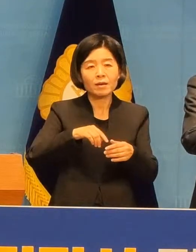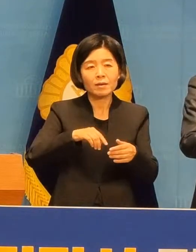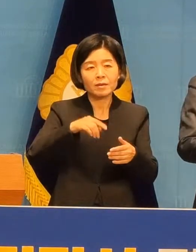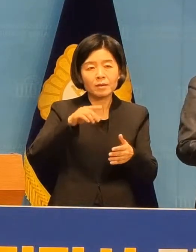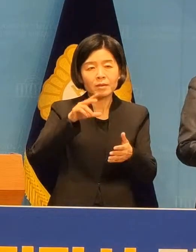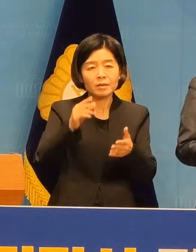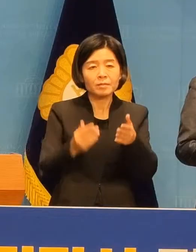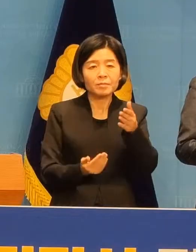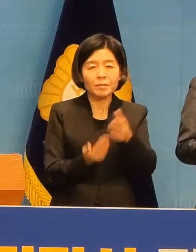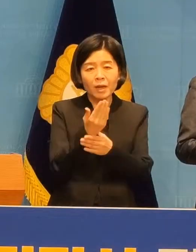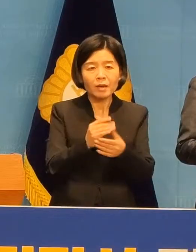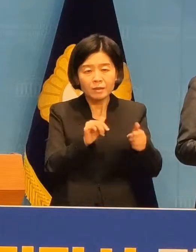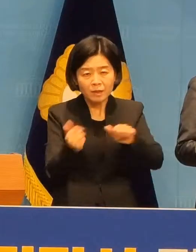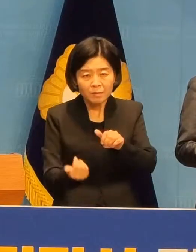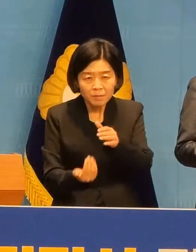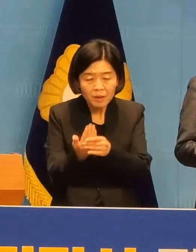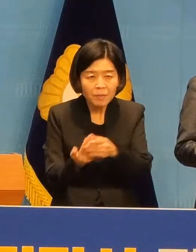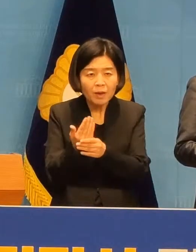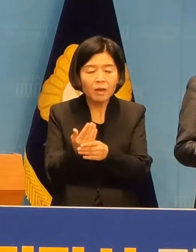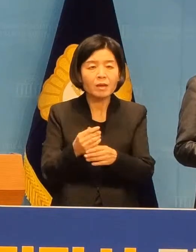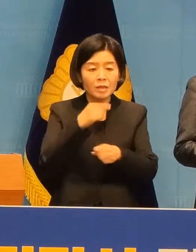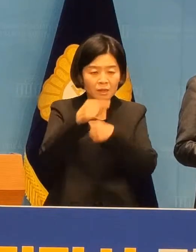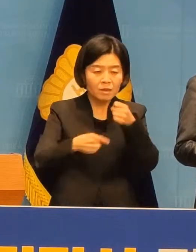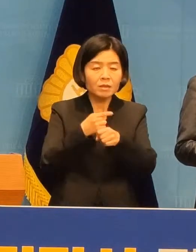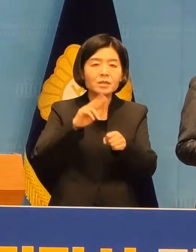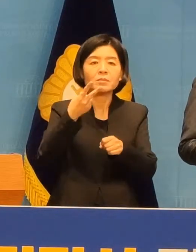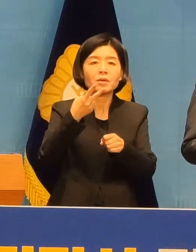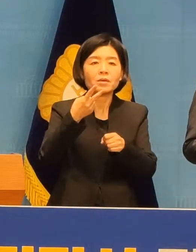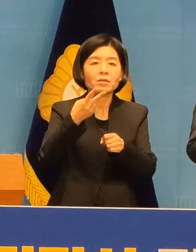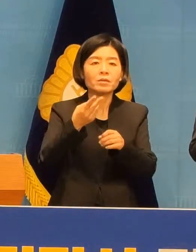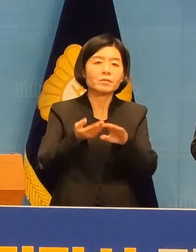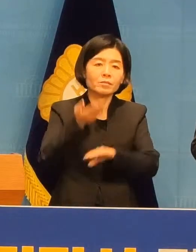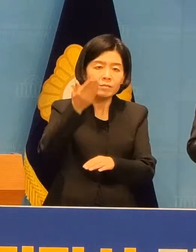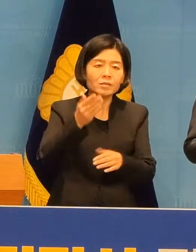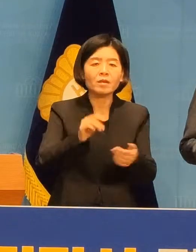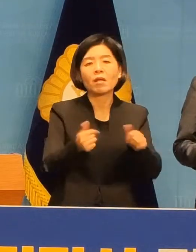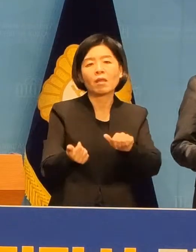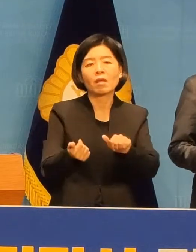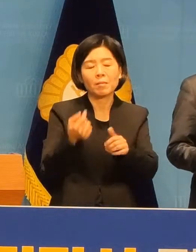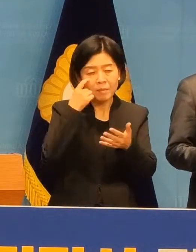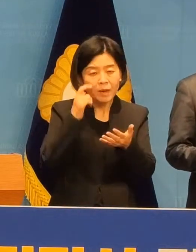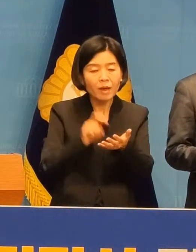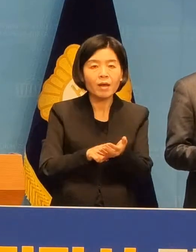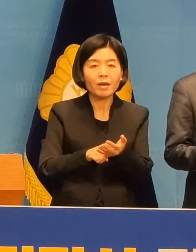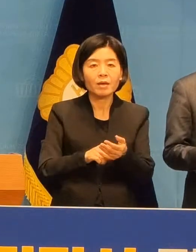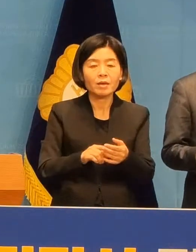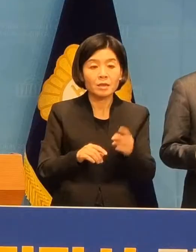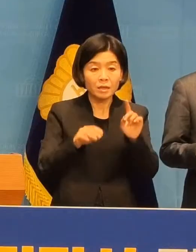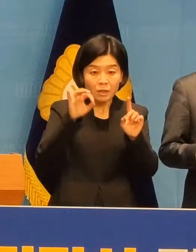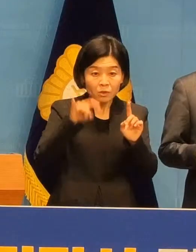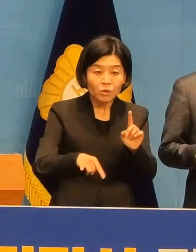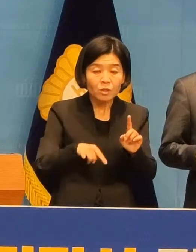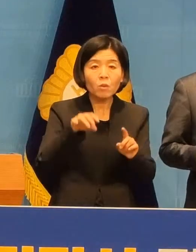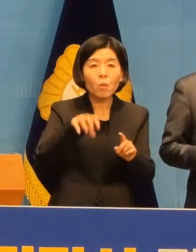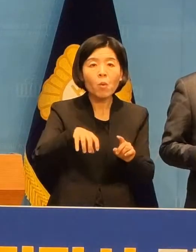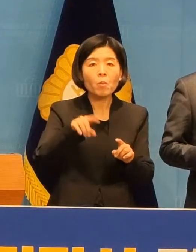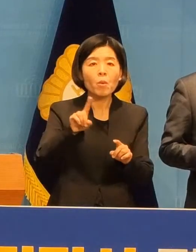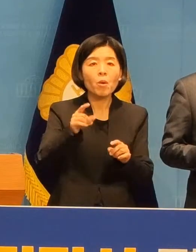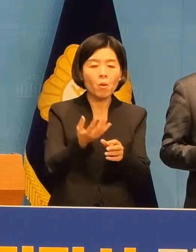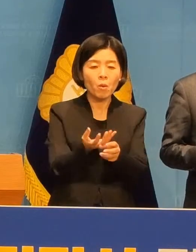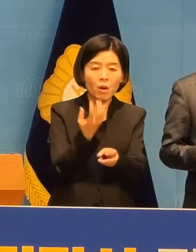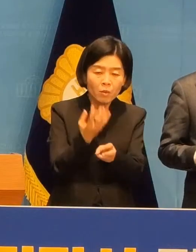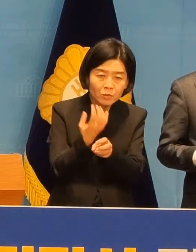넘는 분들이 야간 노동으로 숨지고 있다는 사실을 확인했습니다. 야간 사고 사망 1위 직종은 화물차,